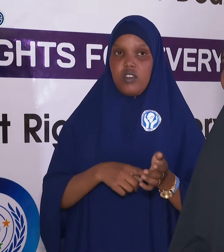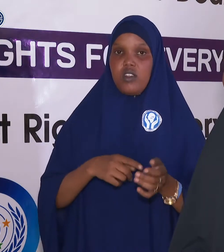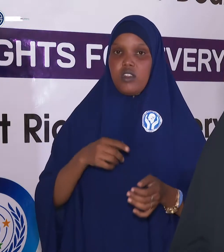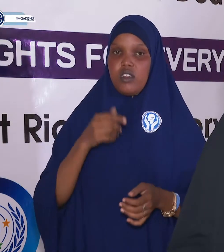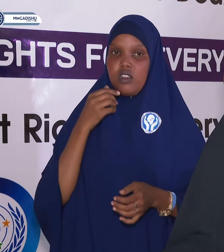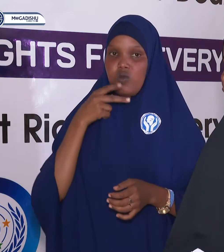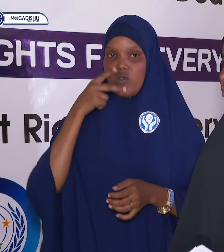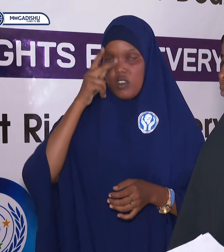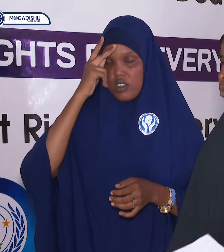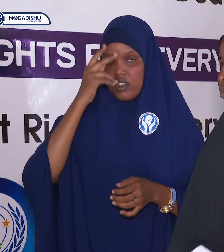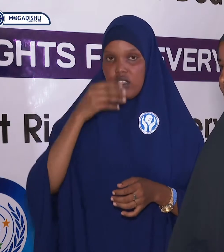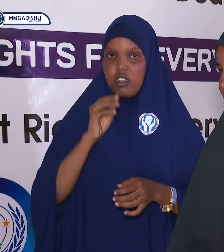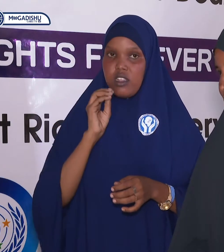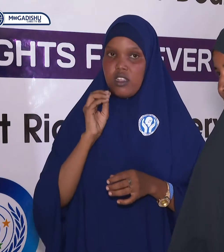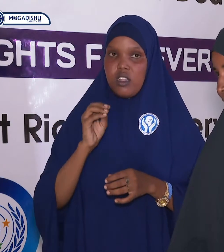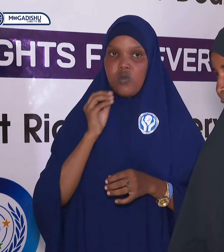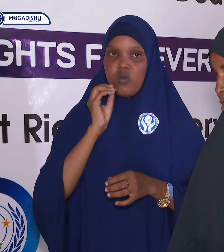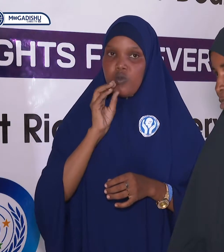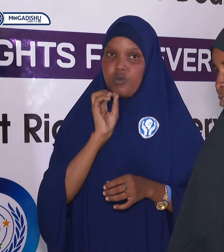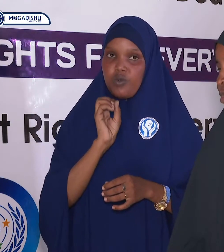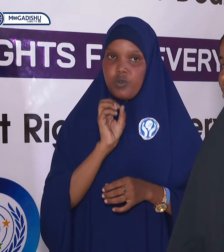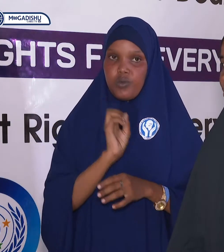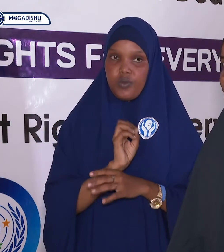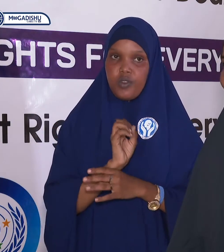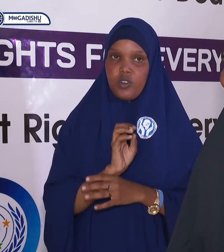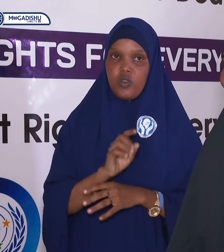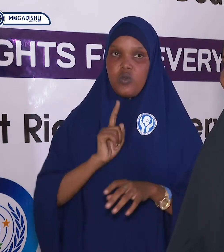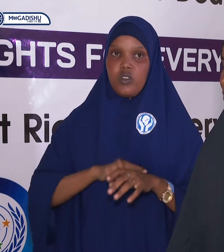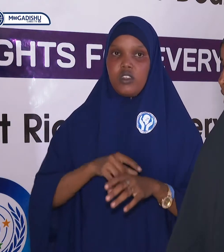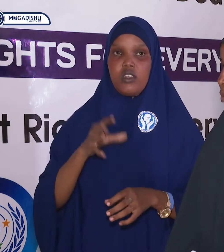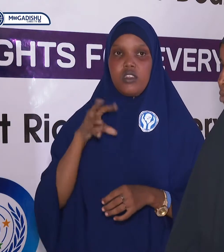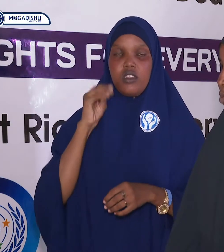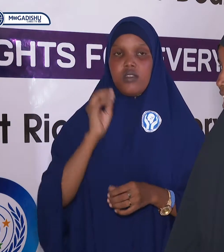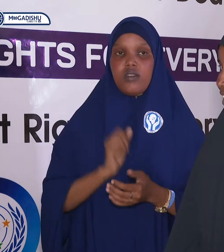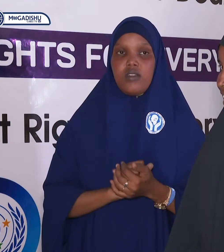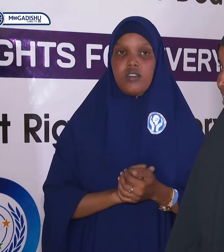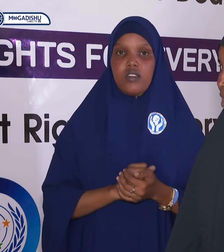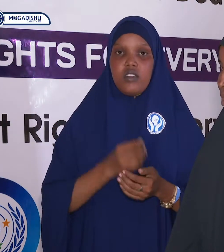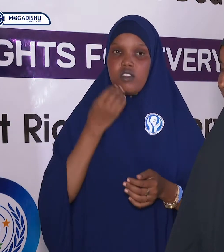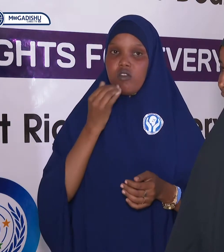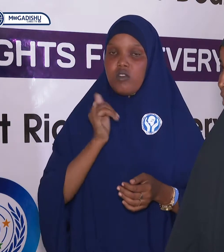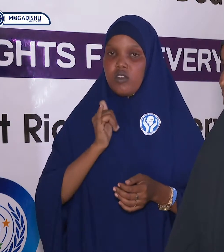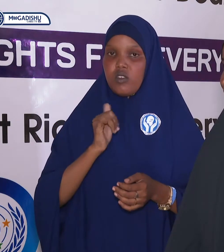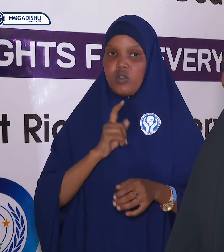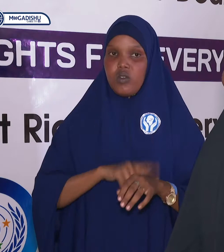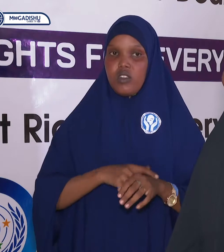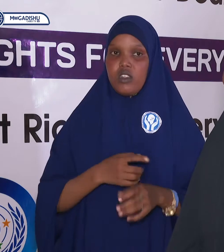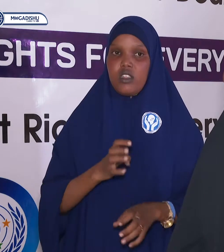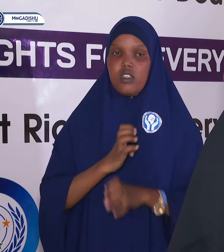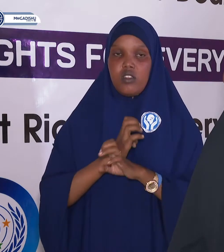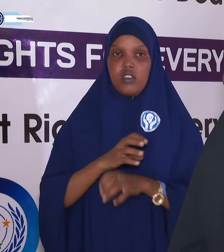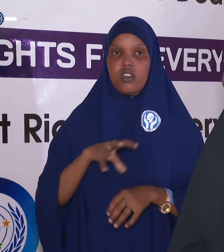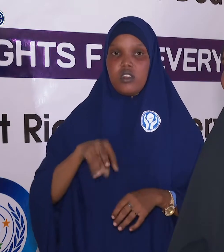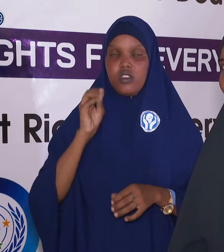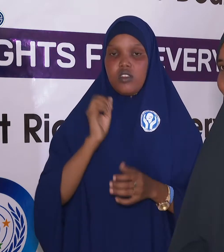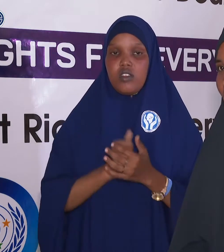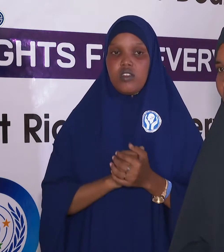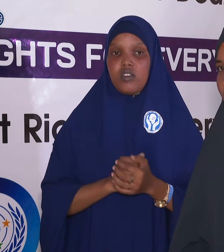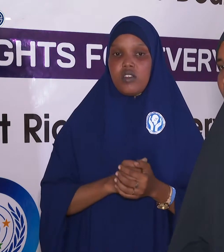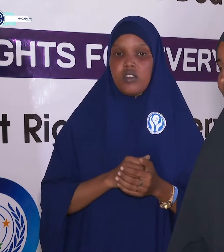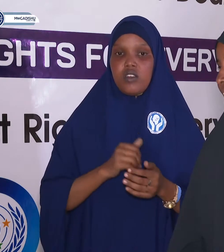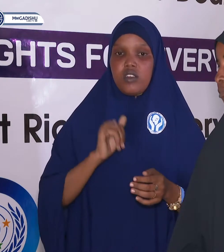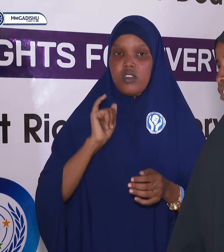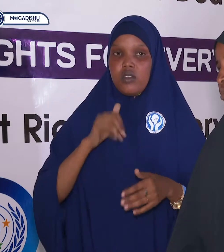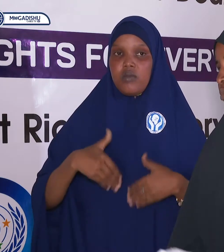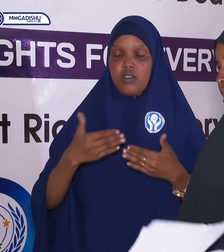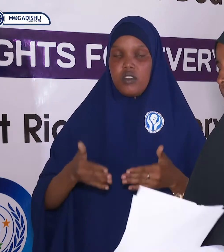ku qanciso in uu cunugiisa wax baran karo sidoo kale waxay ku qaadanaysaa waqti aad u adag inaad